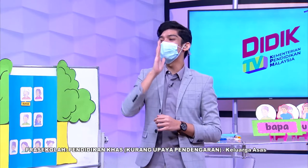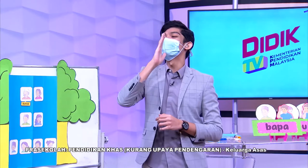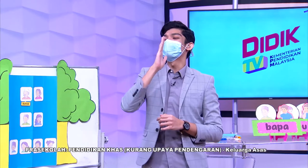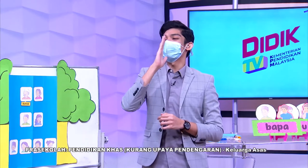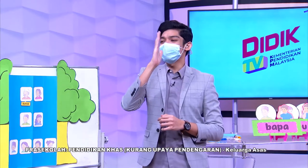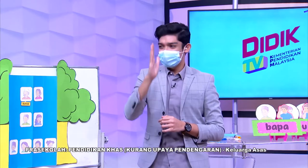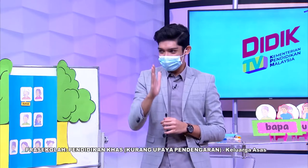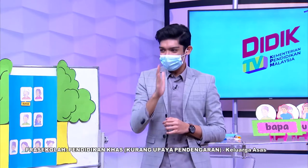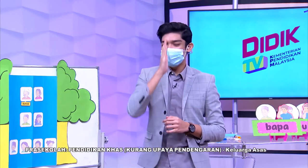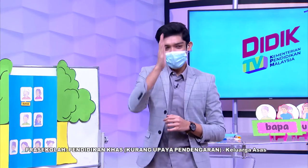nenek-nenek